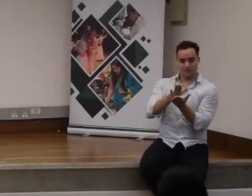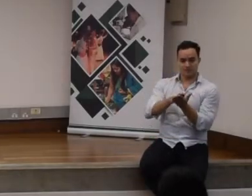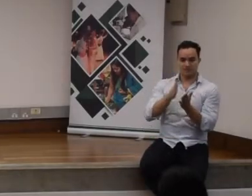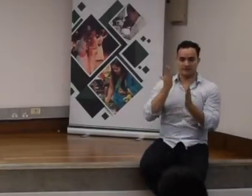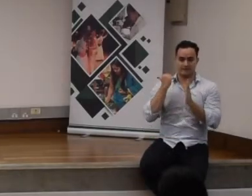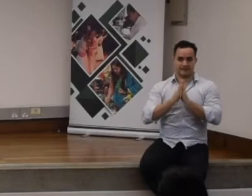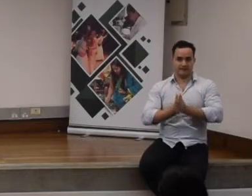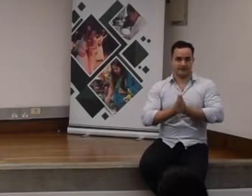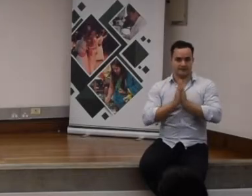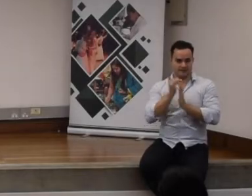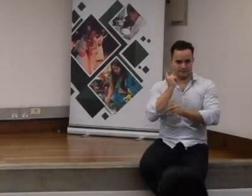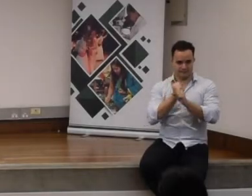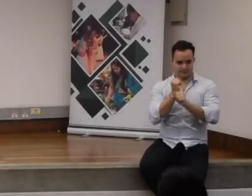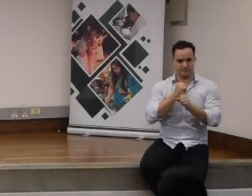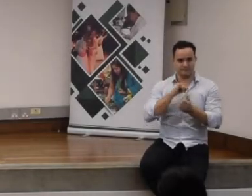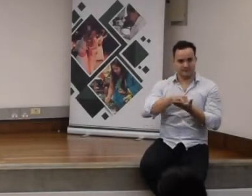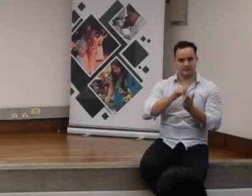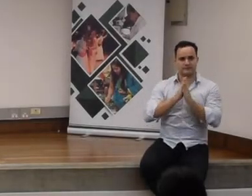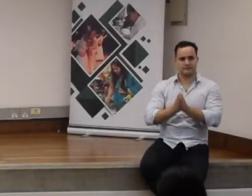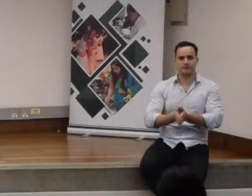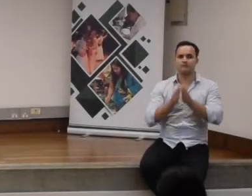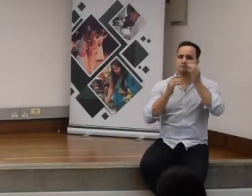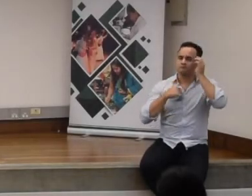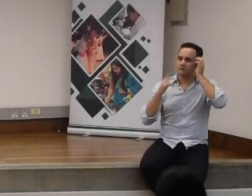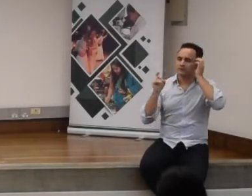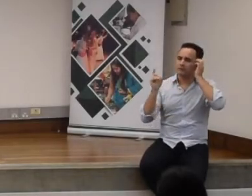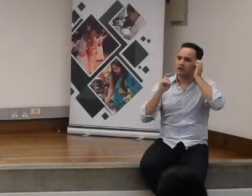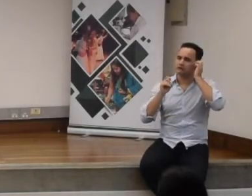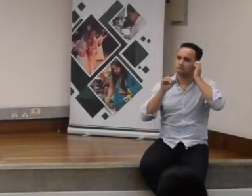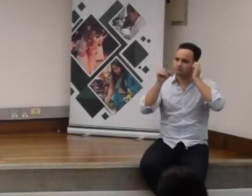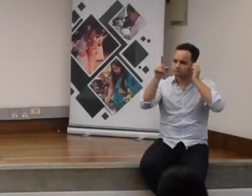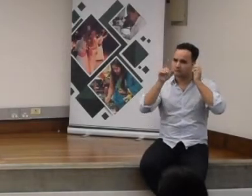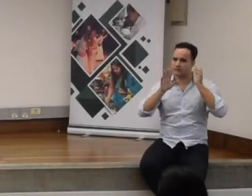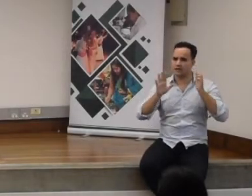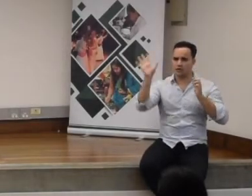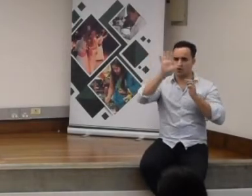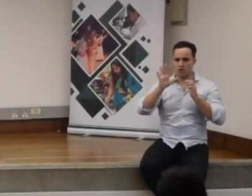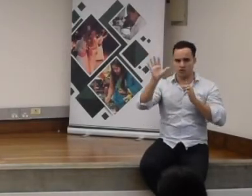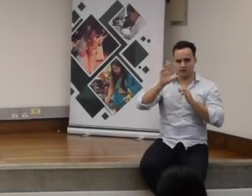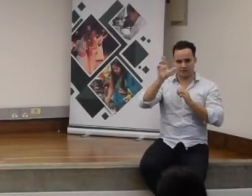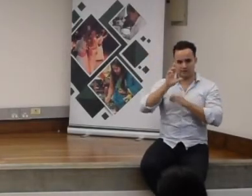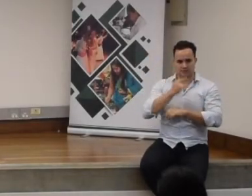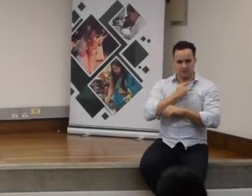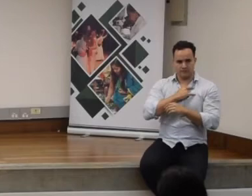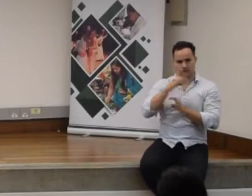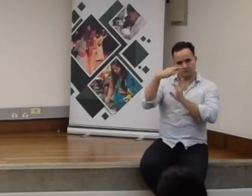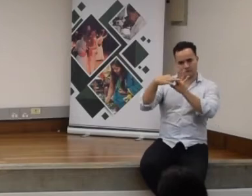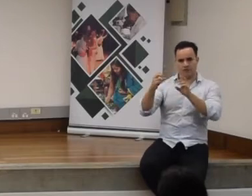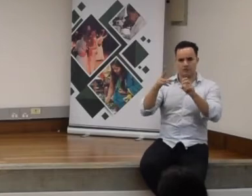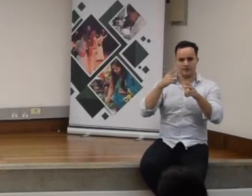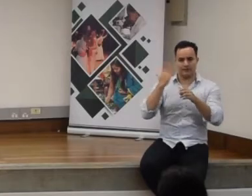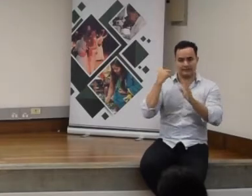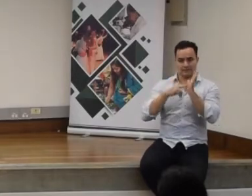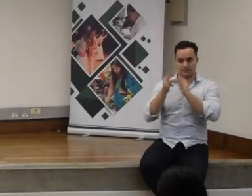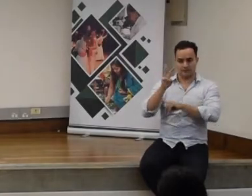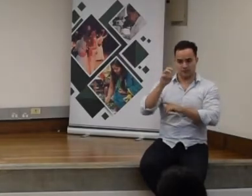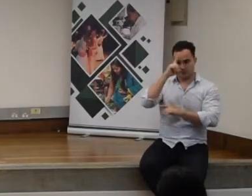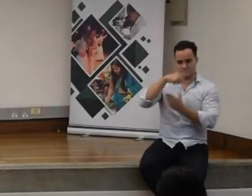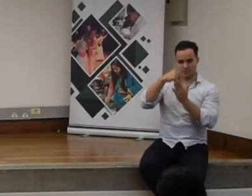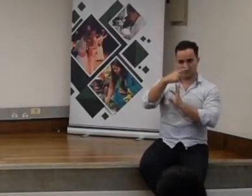es un documento que se deriva desde la Dirección de Regionalización y que retoma el proyecto que se tenía para el año